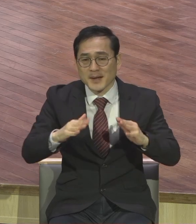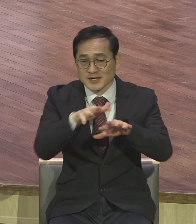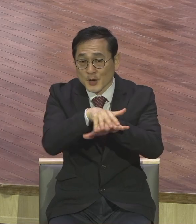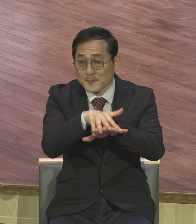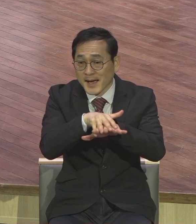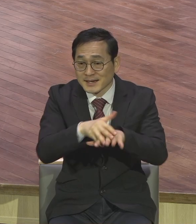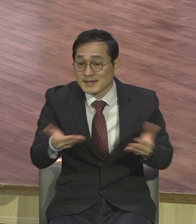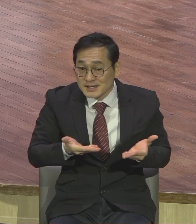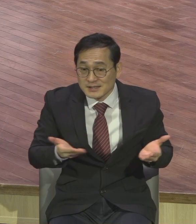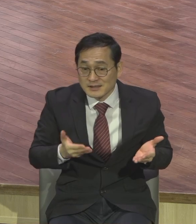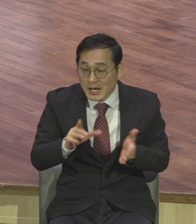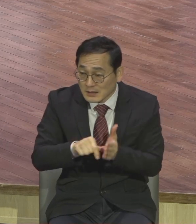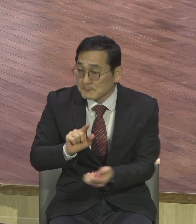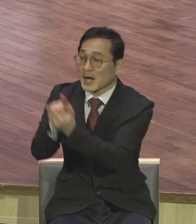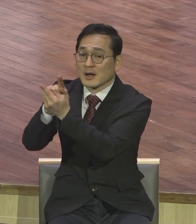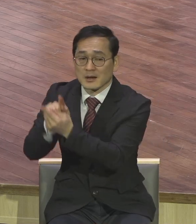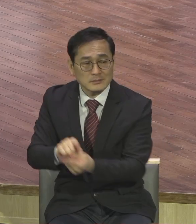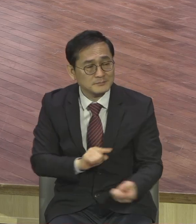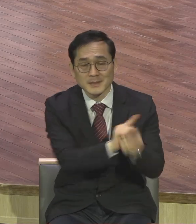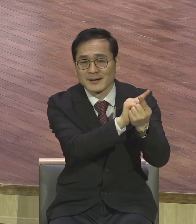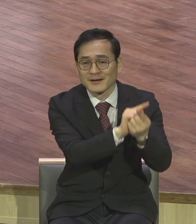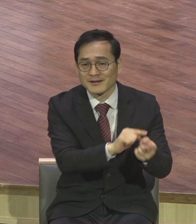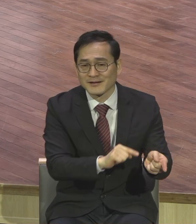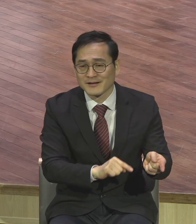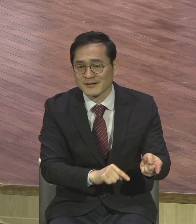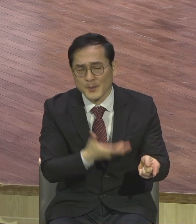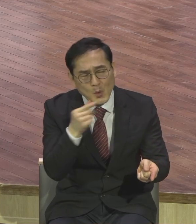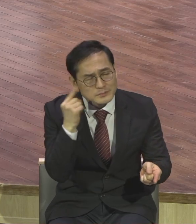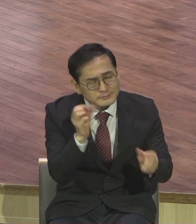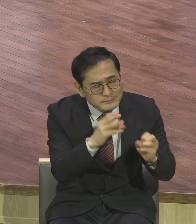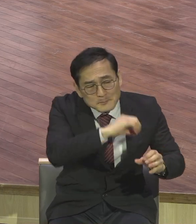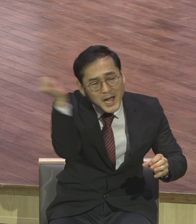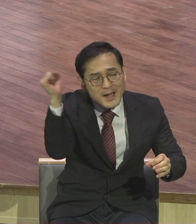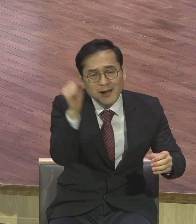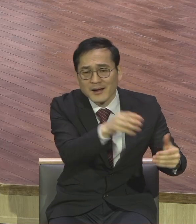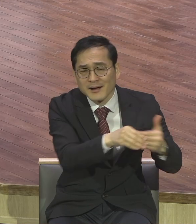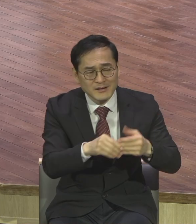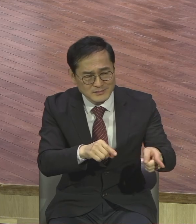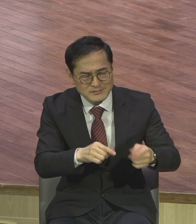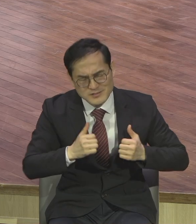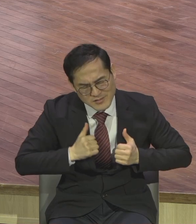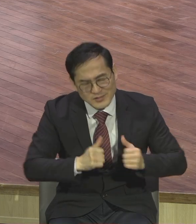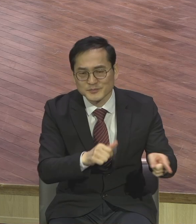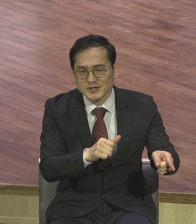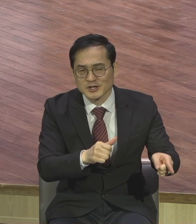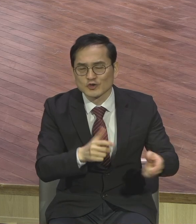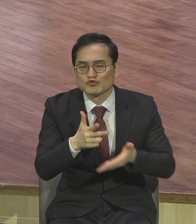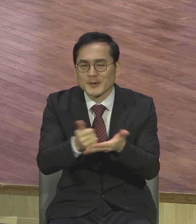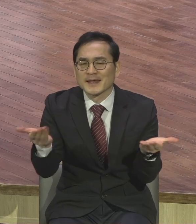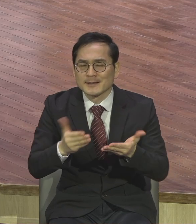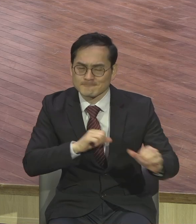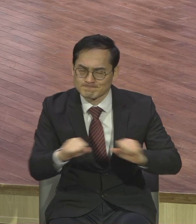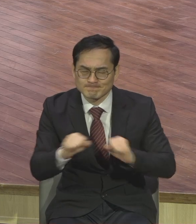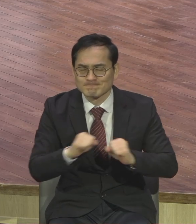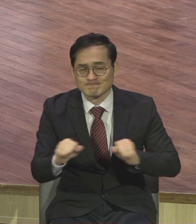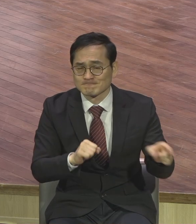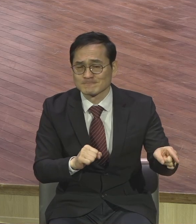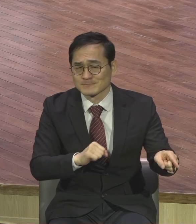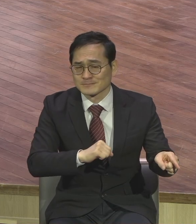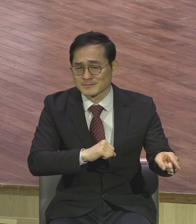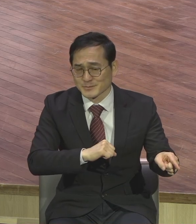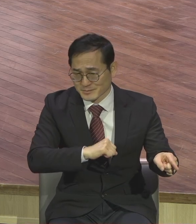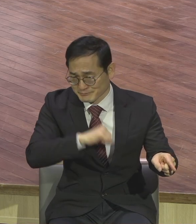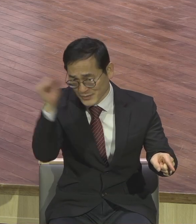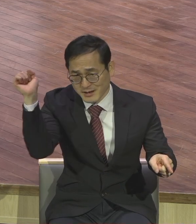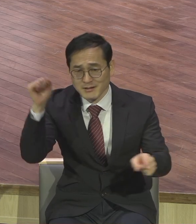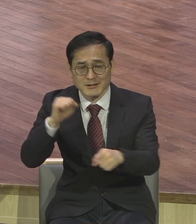옷장사는 루디아, 가출장사는 야손, 그런 뭐 그런 그 저 장사하는 사람들에게 복음을 주는 이런